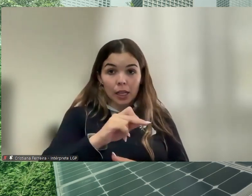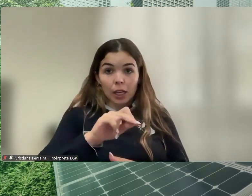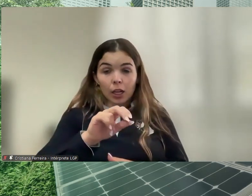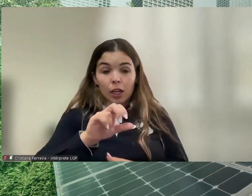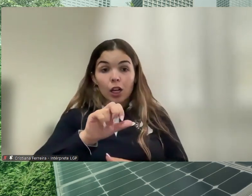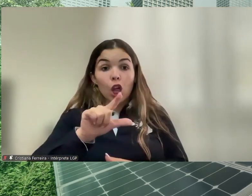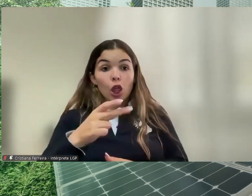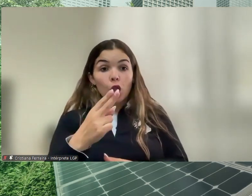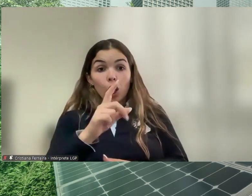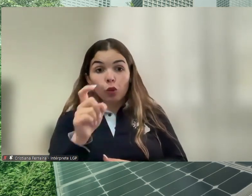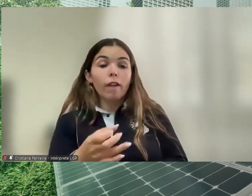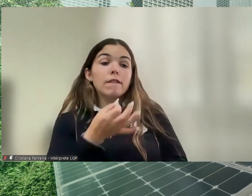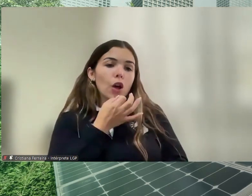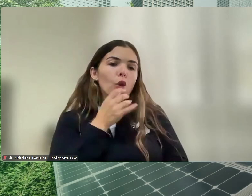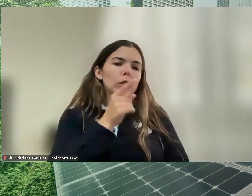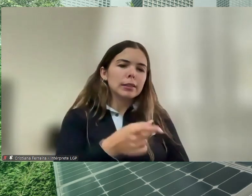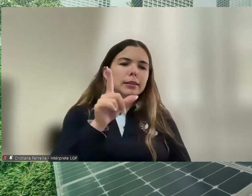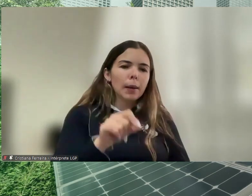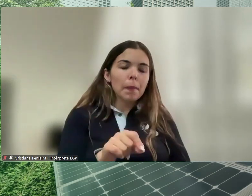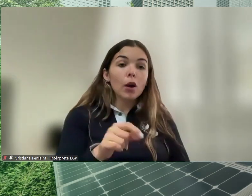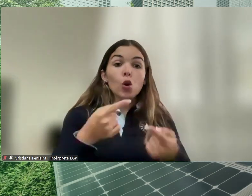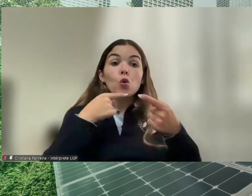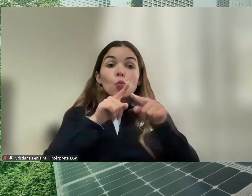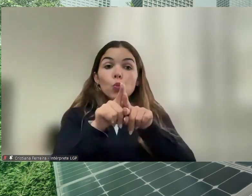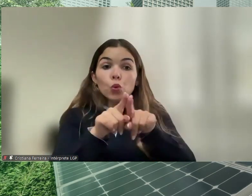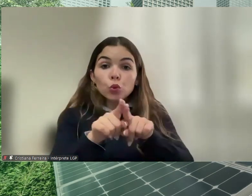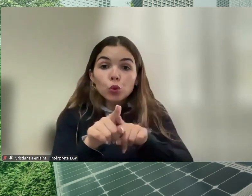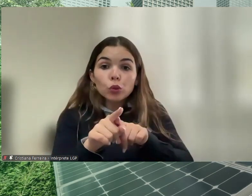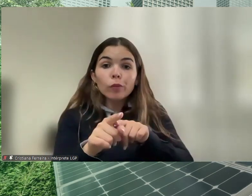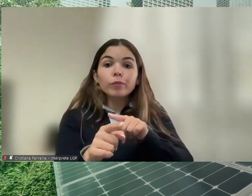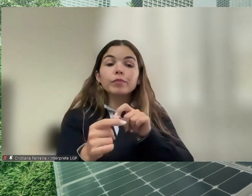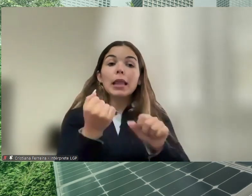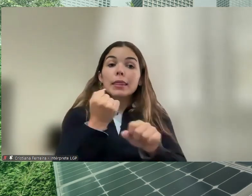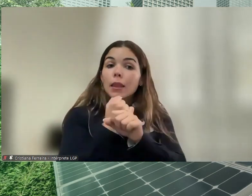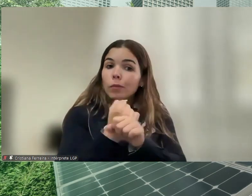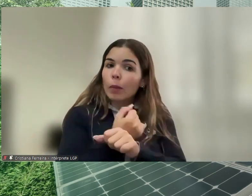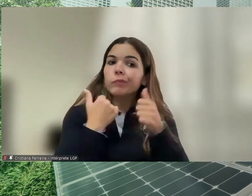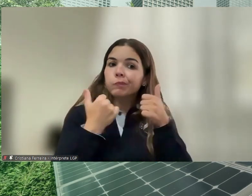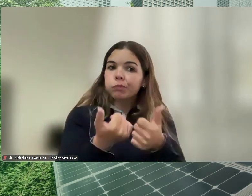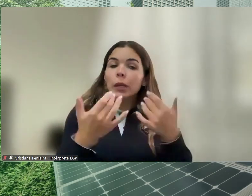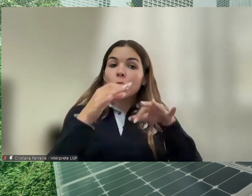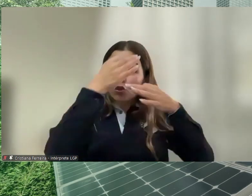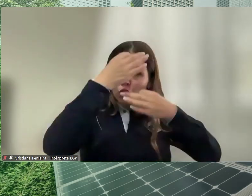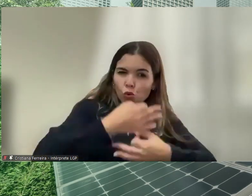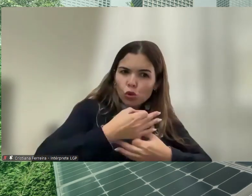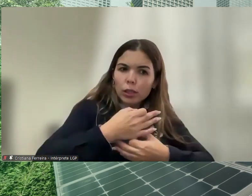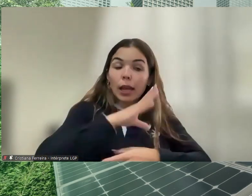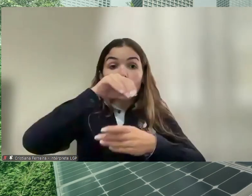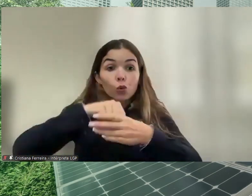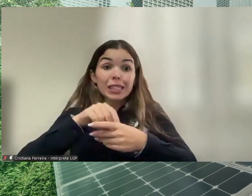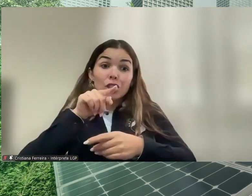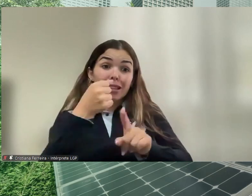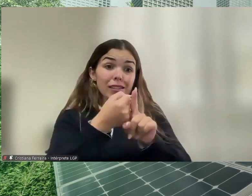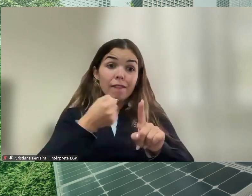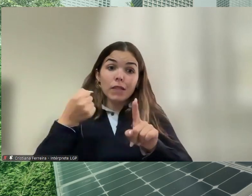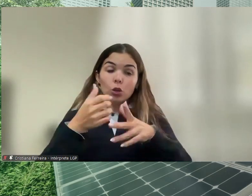sua intervenção, para formular políticas que funcionem, mas que sejam justas e inclusivas. São desafios enormes, é